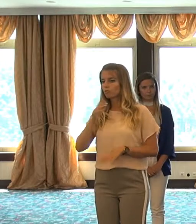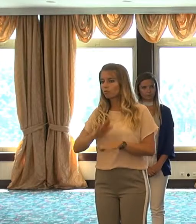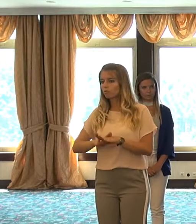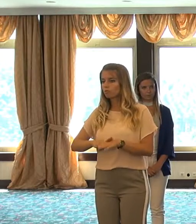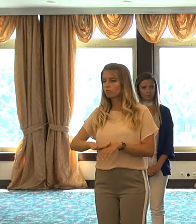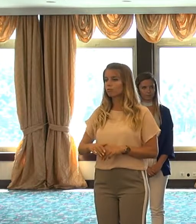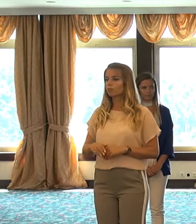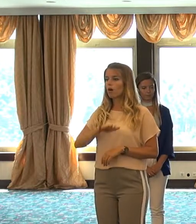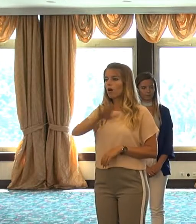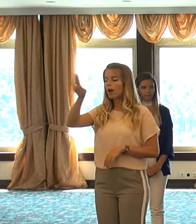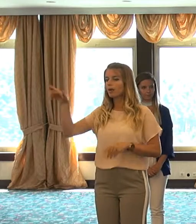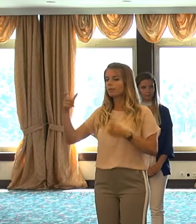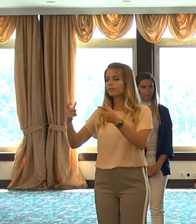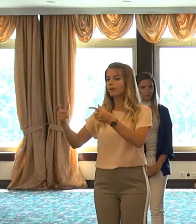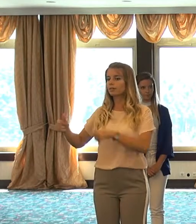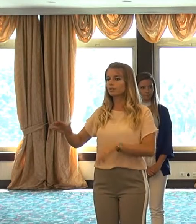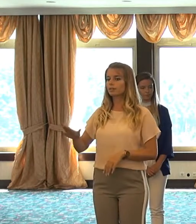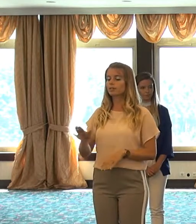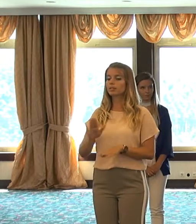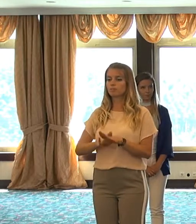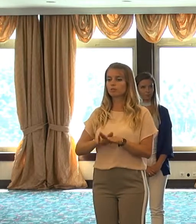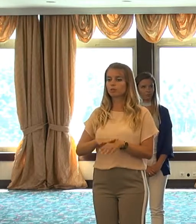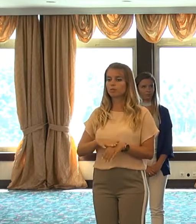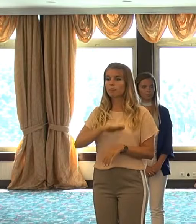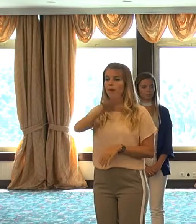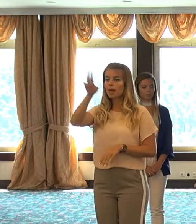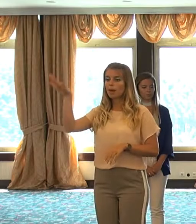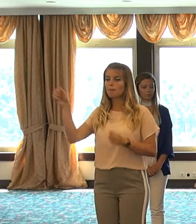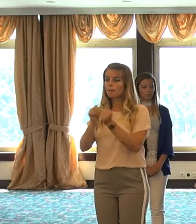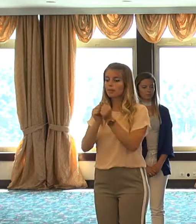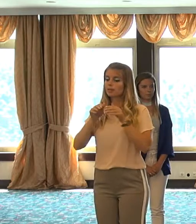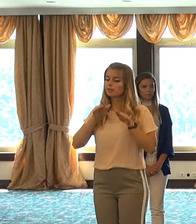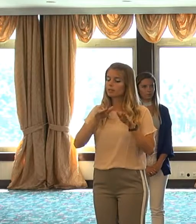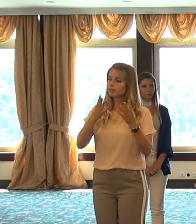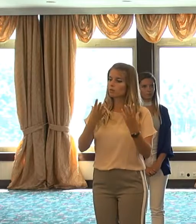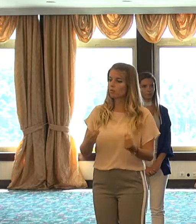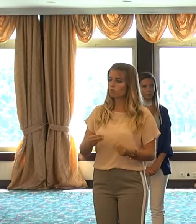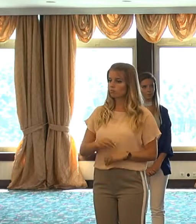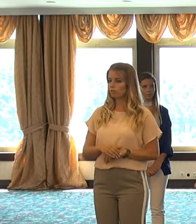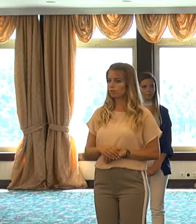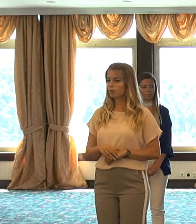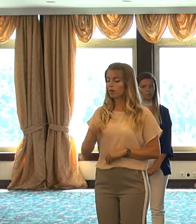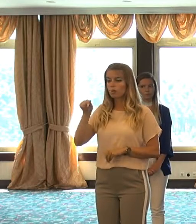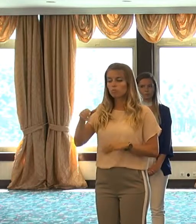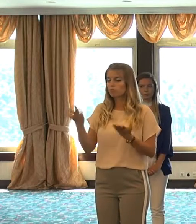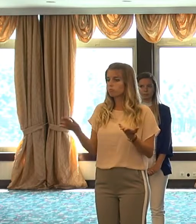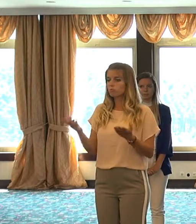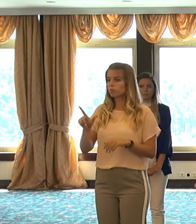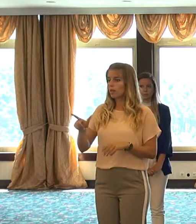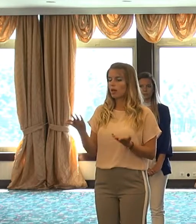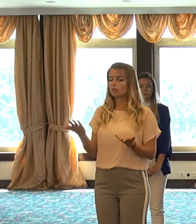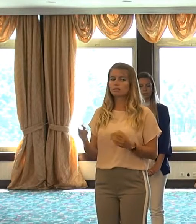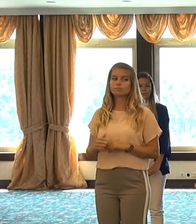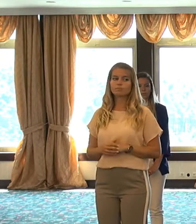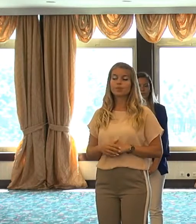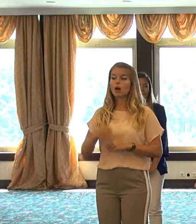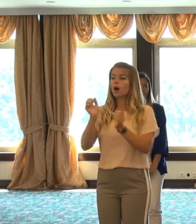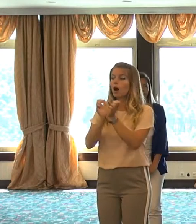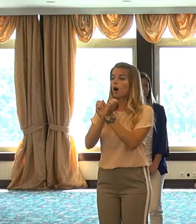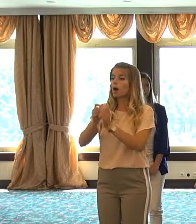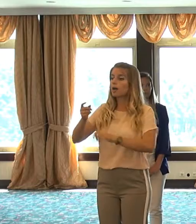için İzmir'deki yapılan proje rafa kaldırılmayacak. Hep beraber destek vereceğiz, Hakkari'ye ulaştıracağız. Bunun için ne gerekecek?